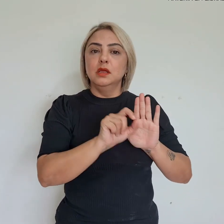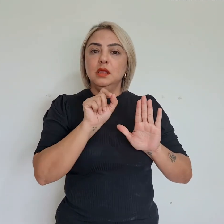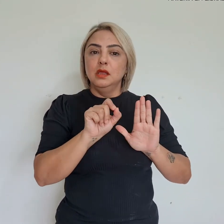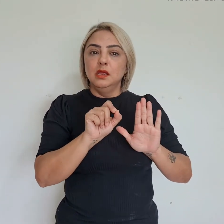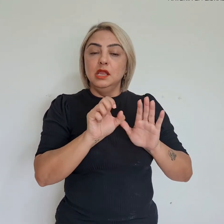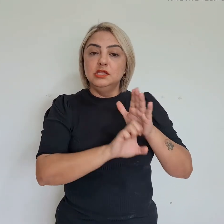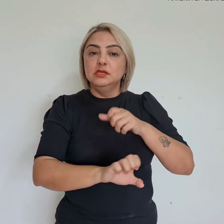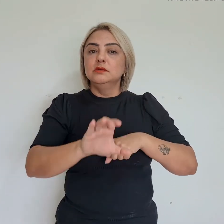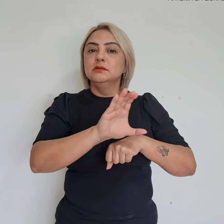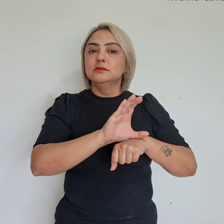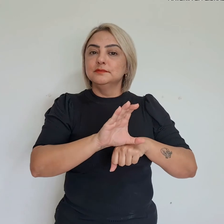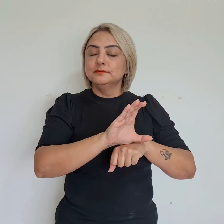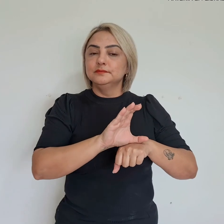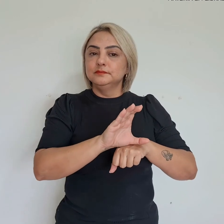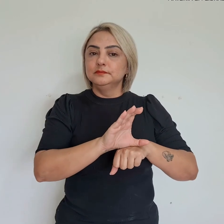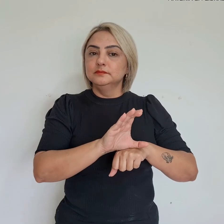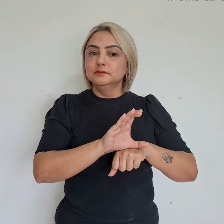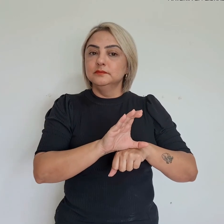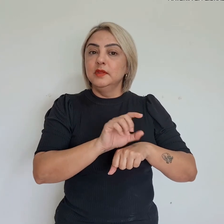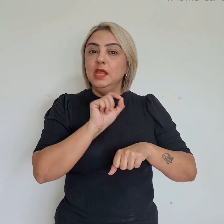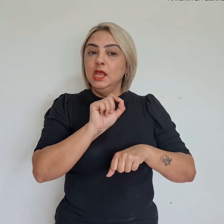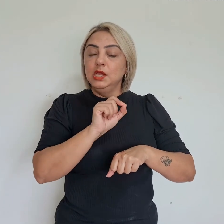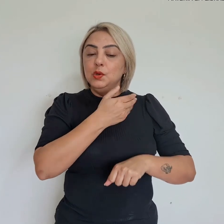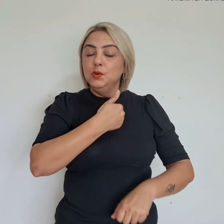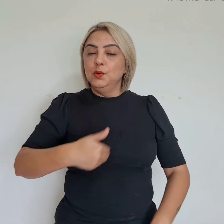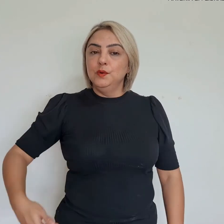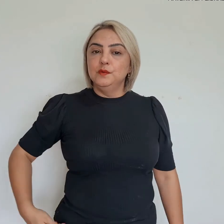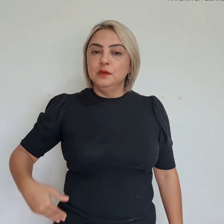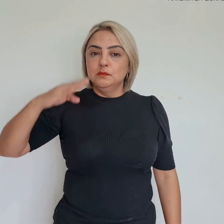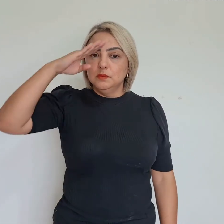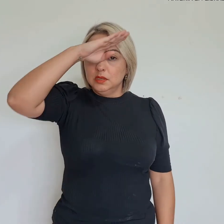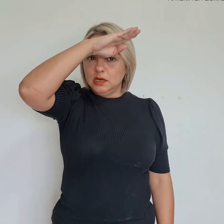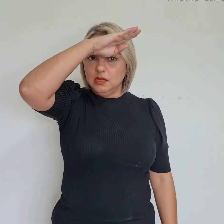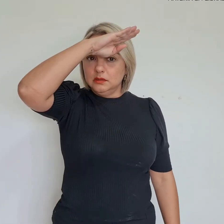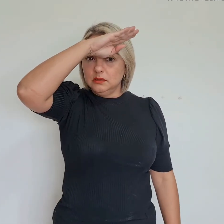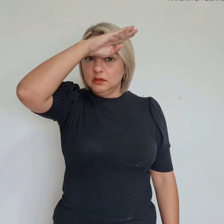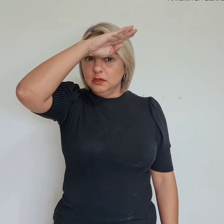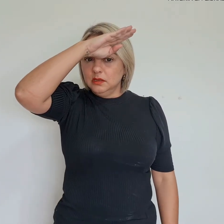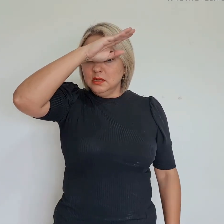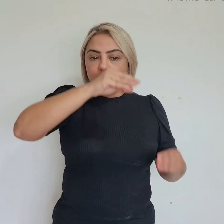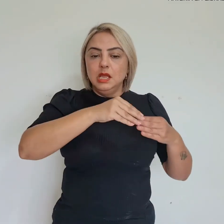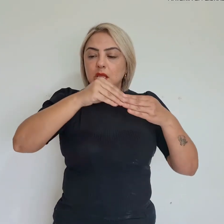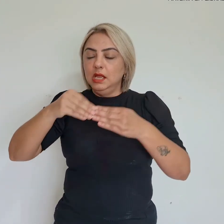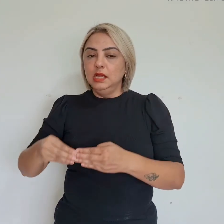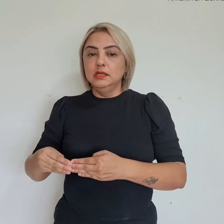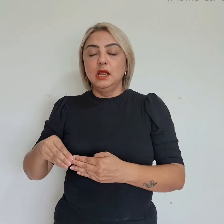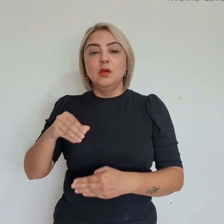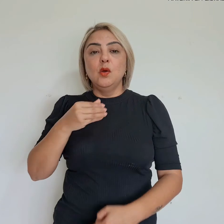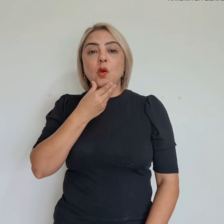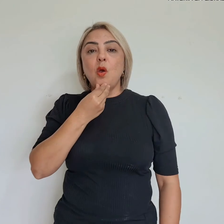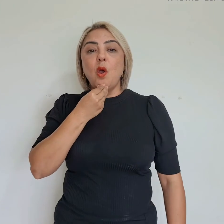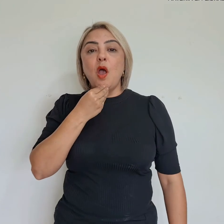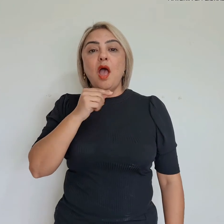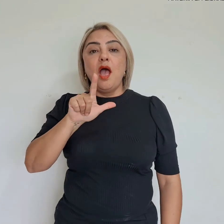emendas constitucionais que o governo Bolsonaro entregou a Arthur Lira para ser aprovada